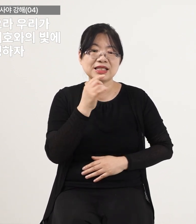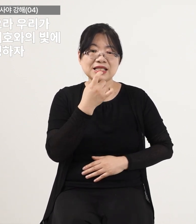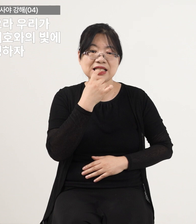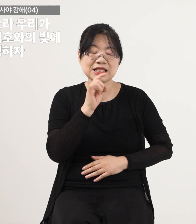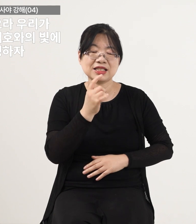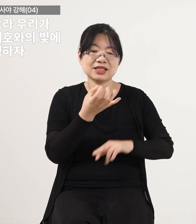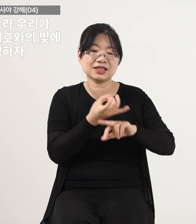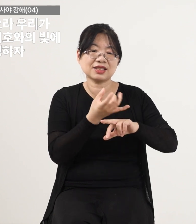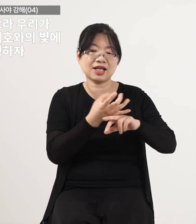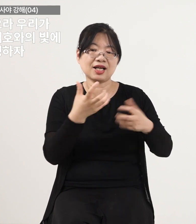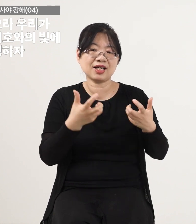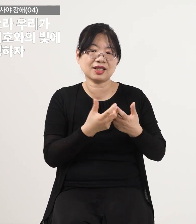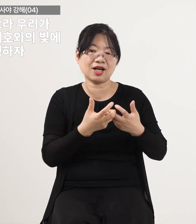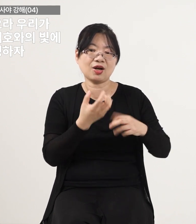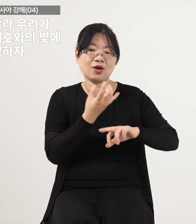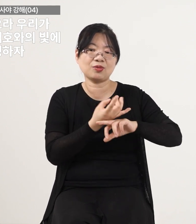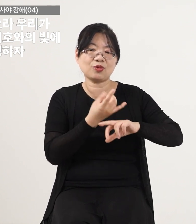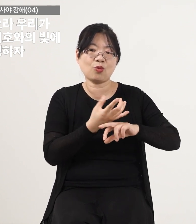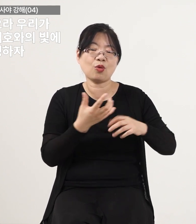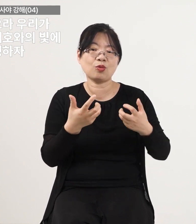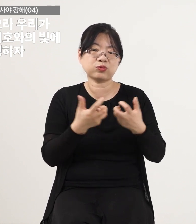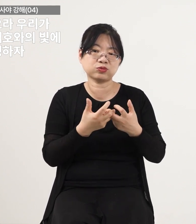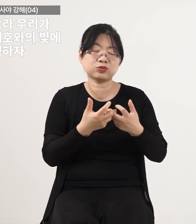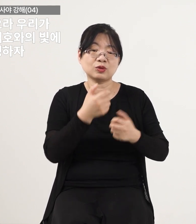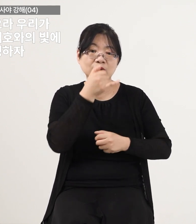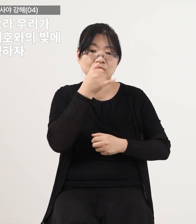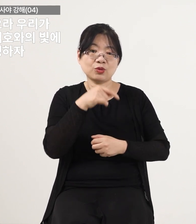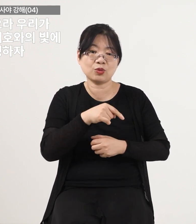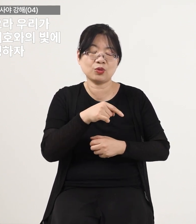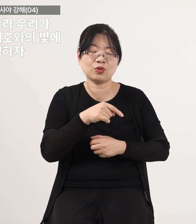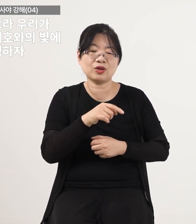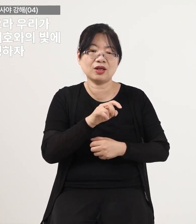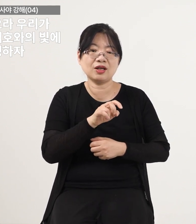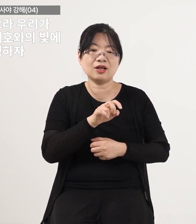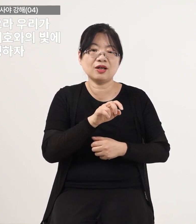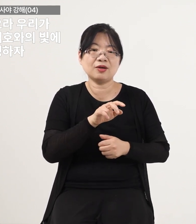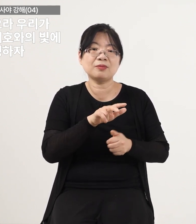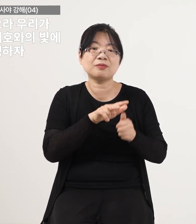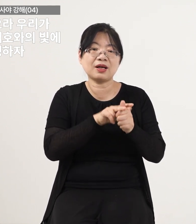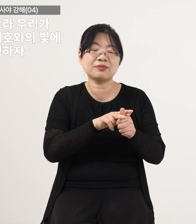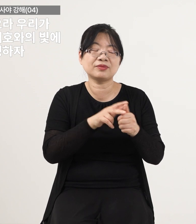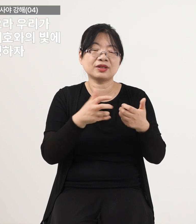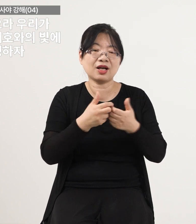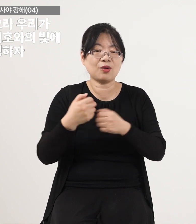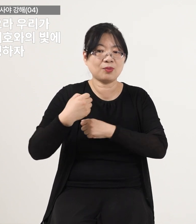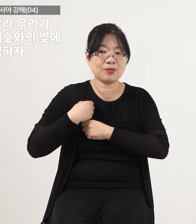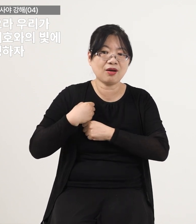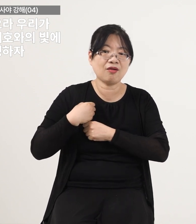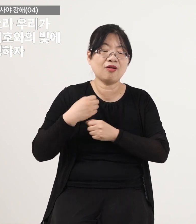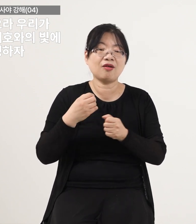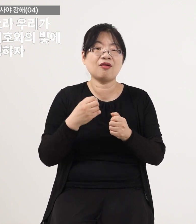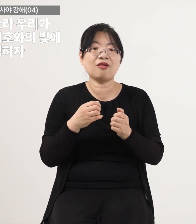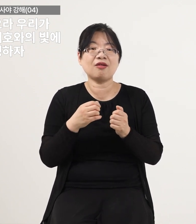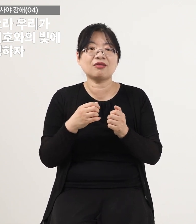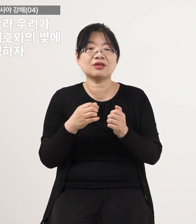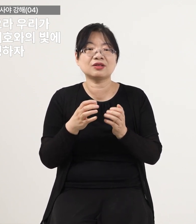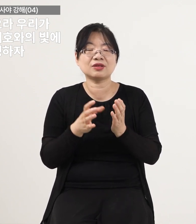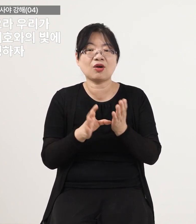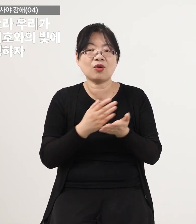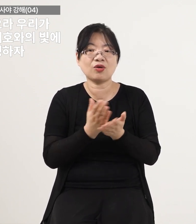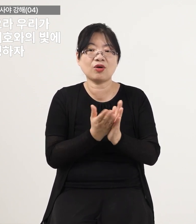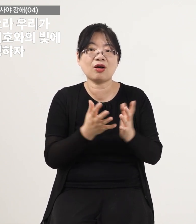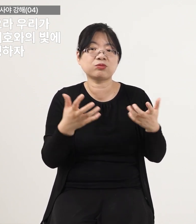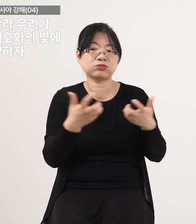가득하고 보화가 무한하며 그 땅에는 마필이 가득하고 병거가 무수하며. 자, 앞을